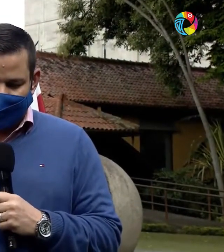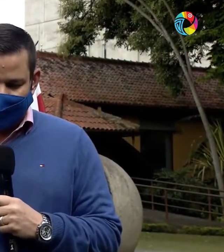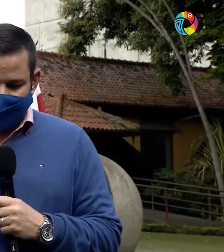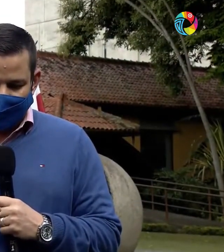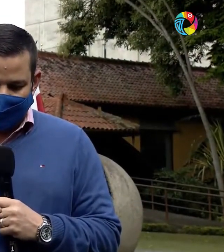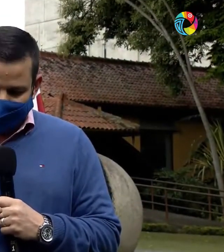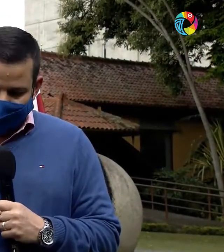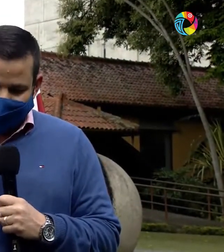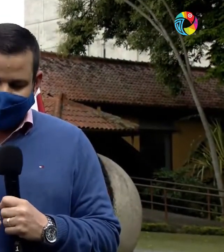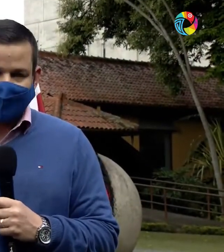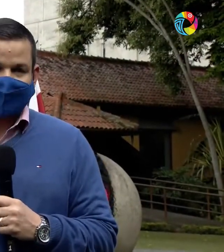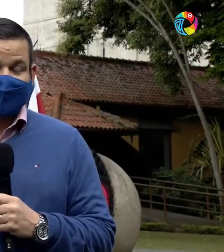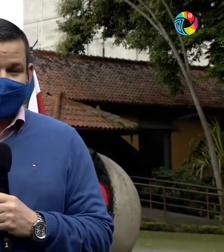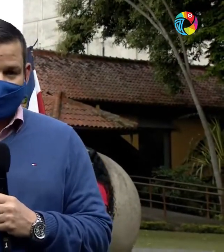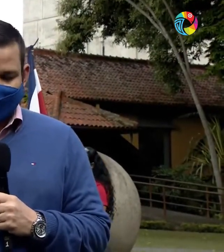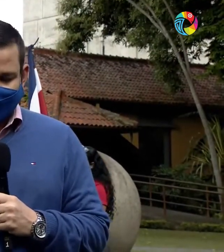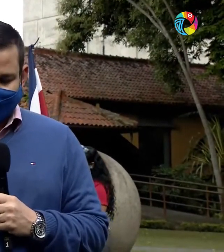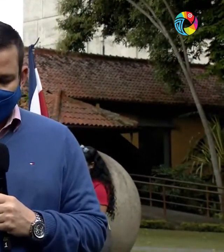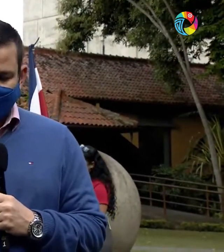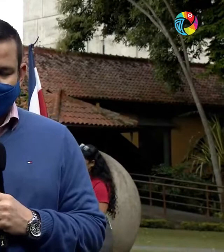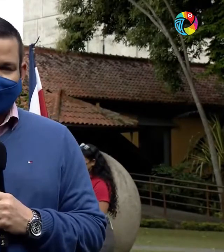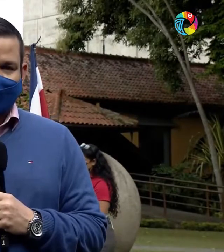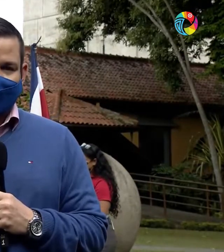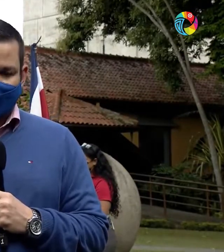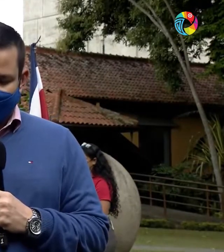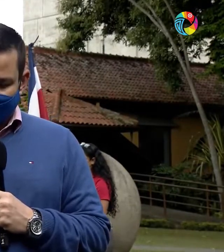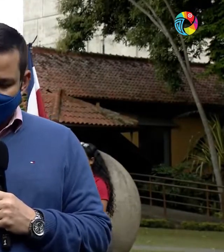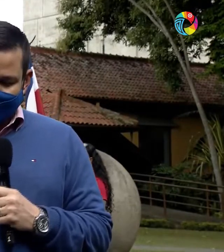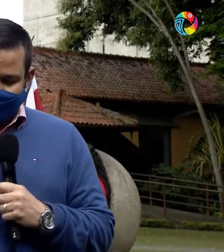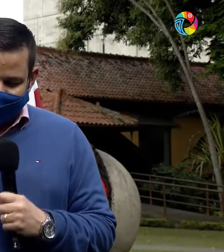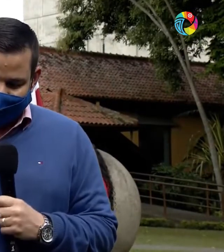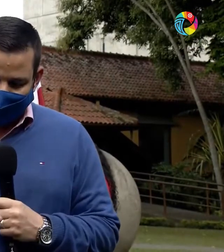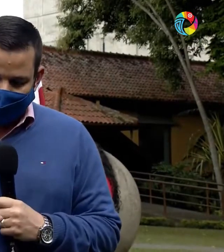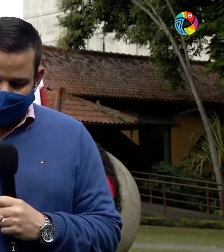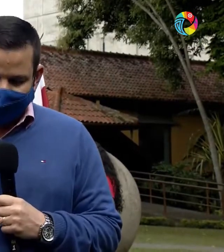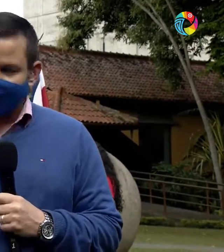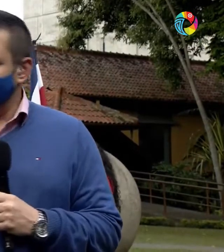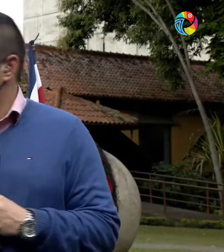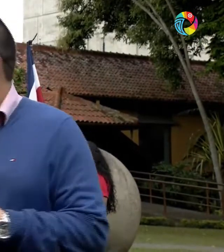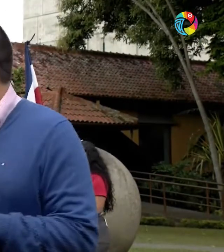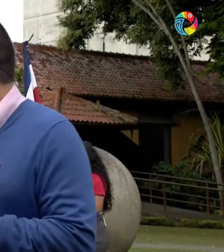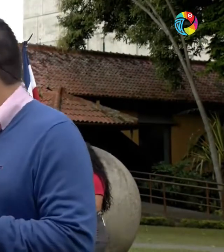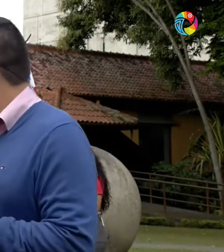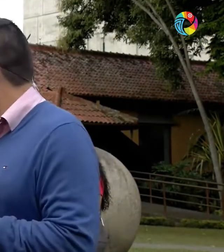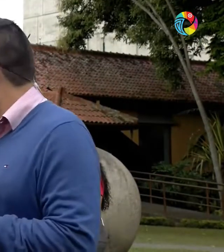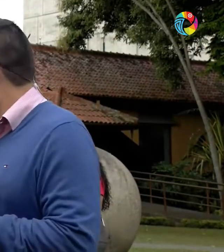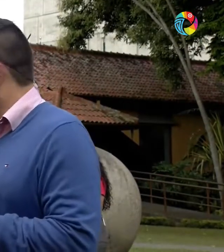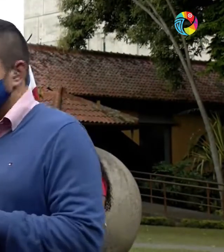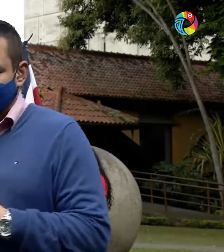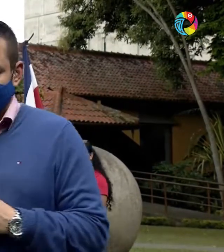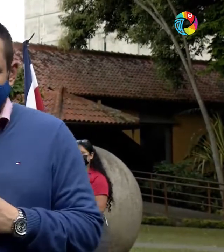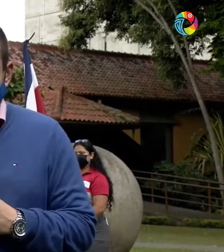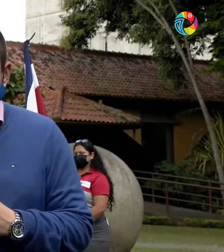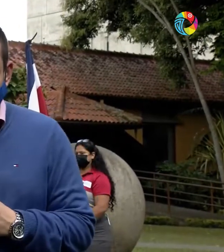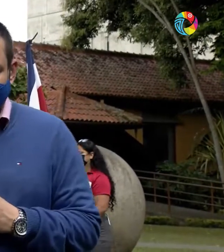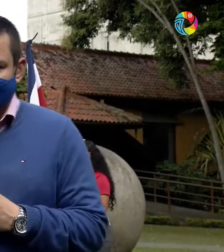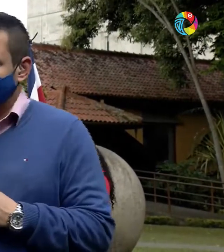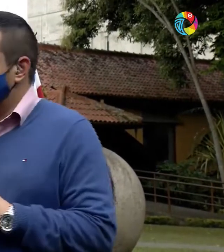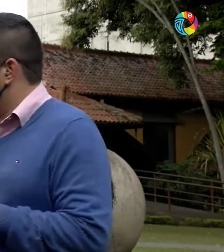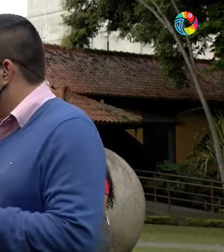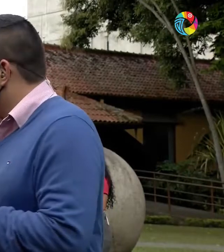la pandemia. Importante, les decíamos, el decreto 749 fue el que suprime el ejército de manera permanente. Y